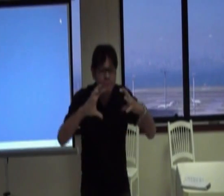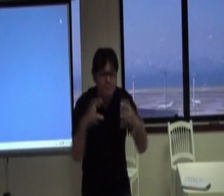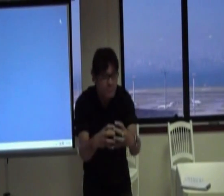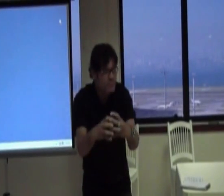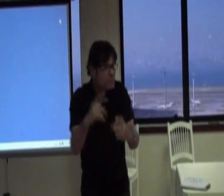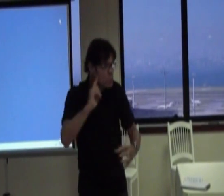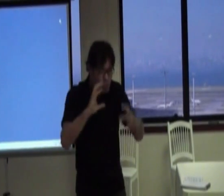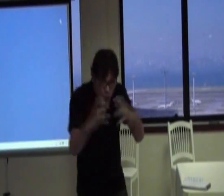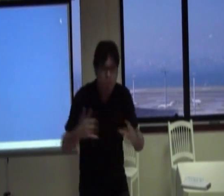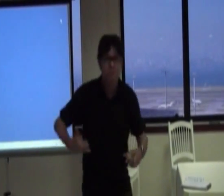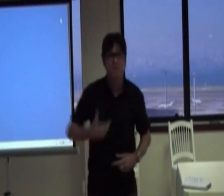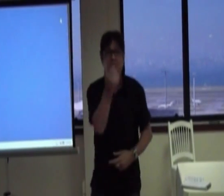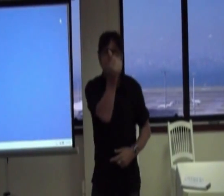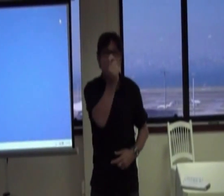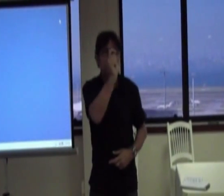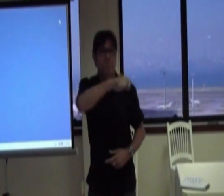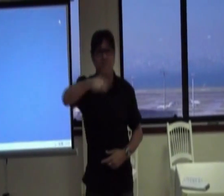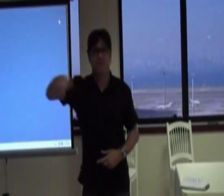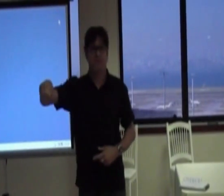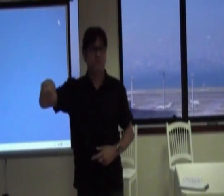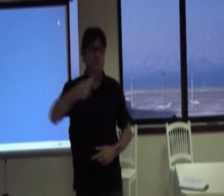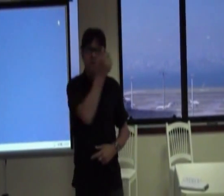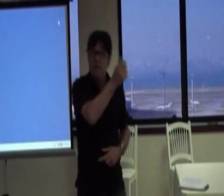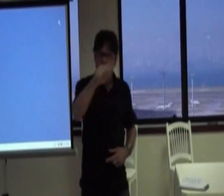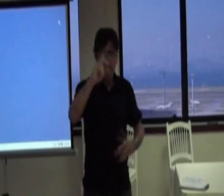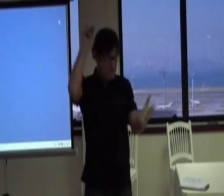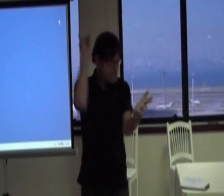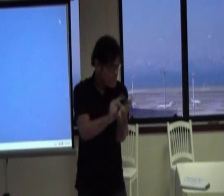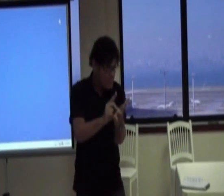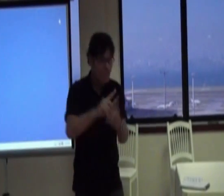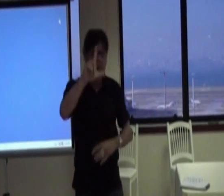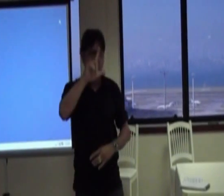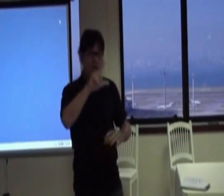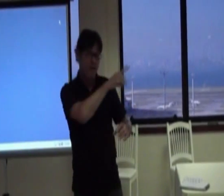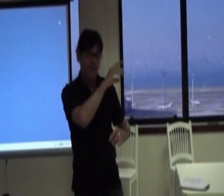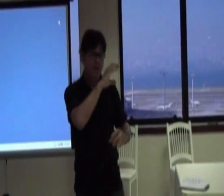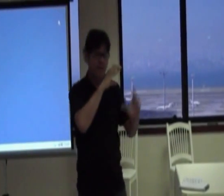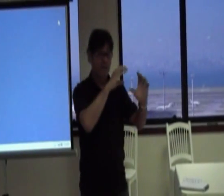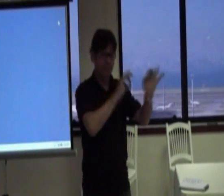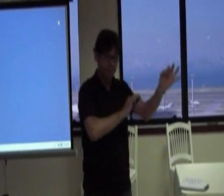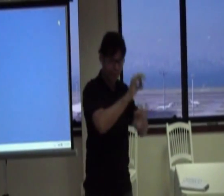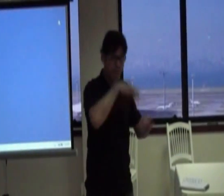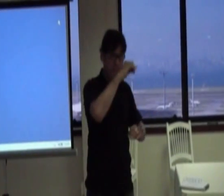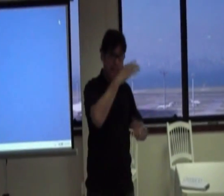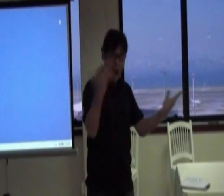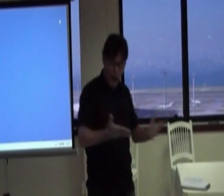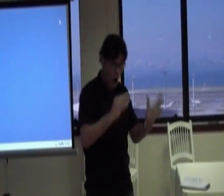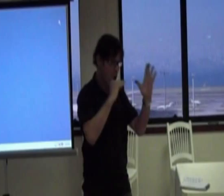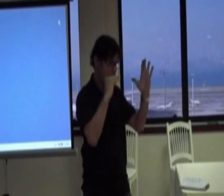precisa ser colocado em um meio coletivo. E isso é uma das nossas propostas. É importante que nos primeiros 6 meses de vida esse surdo ele